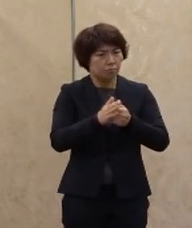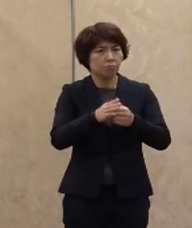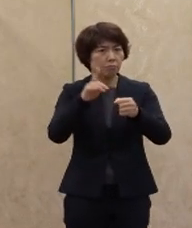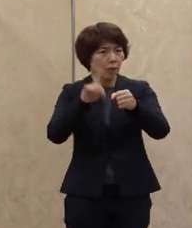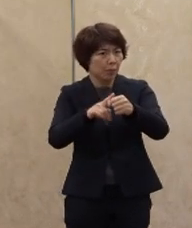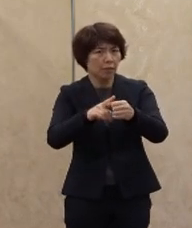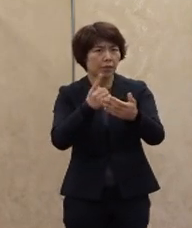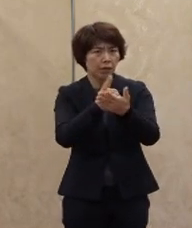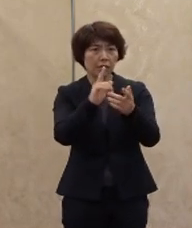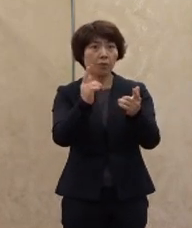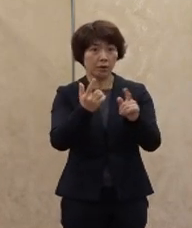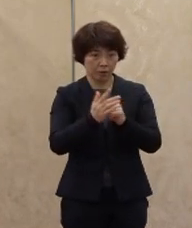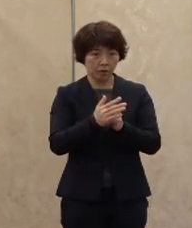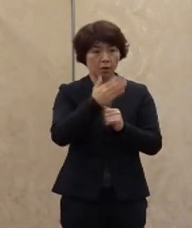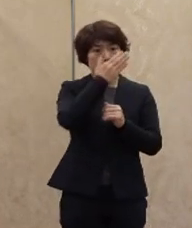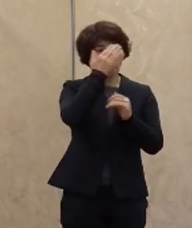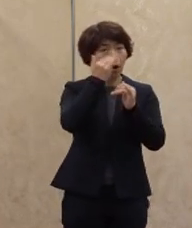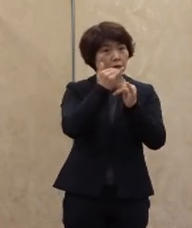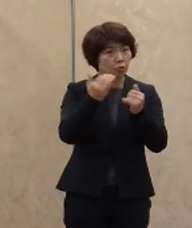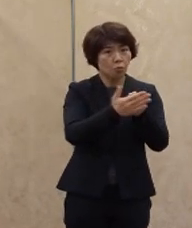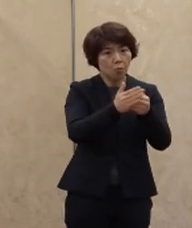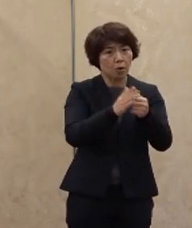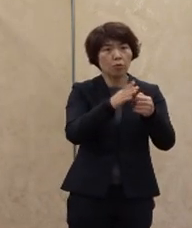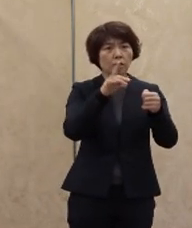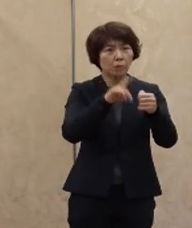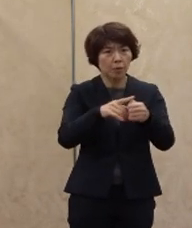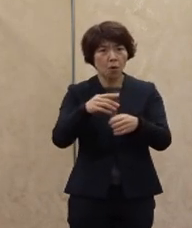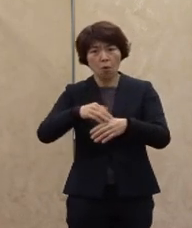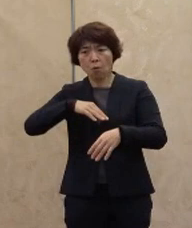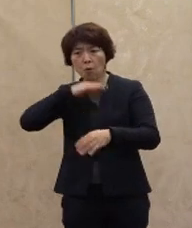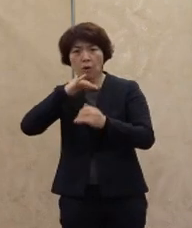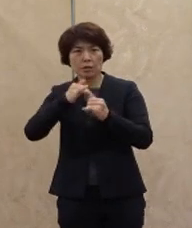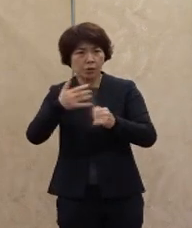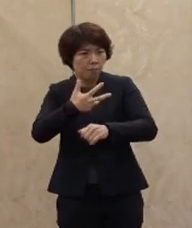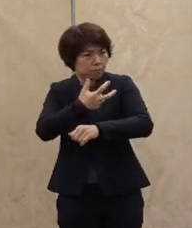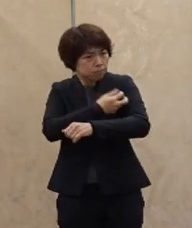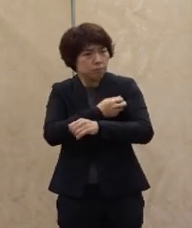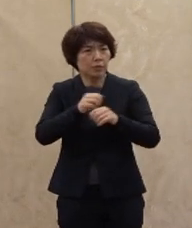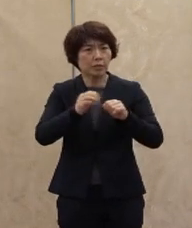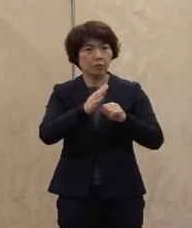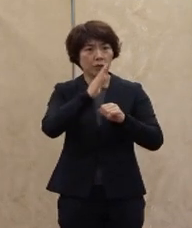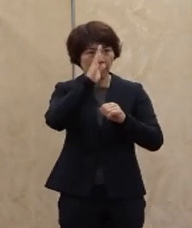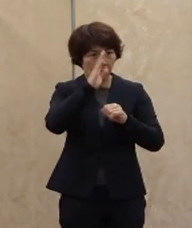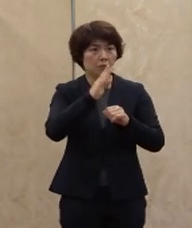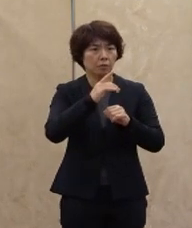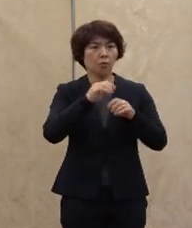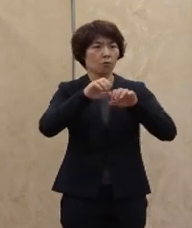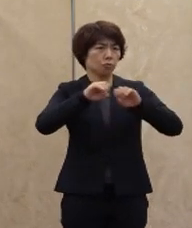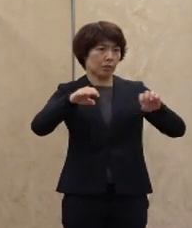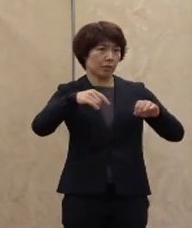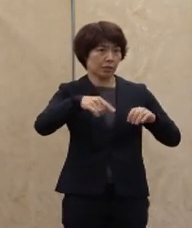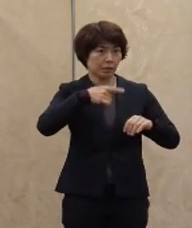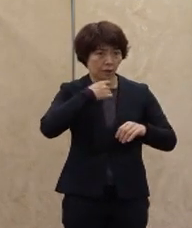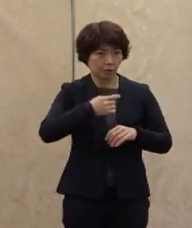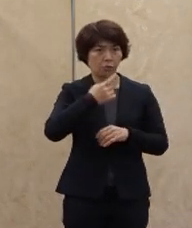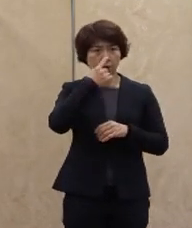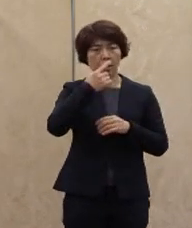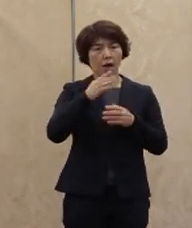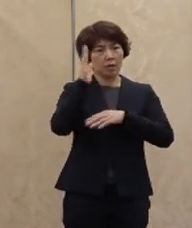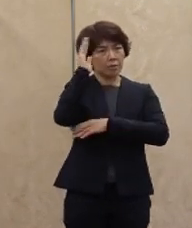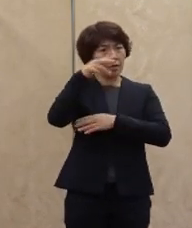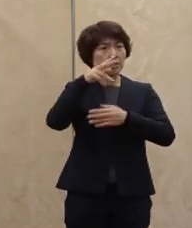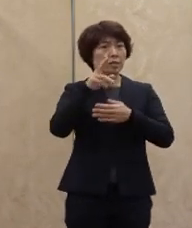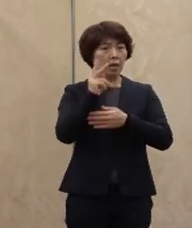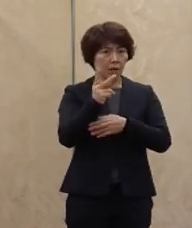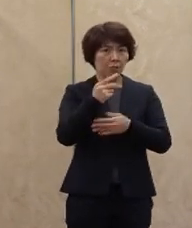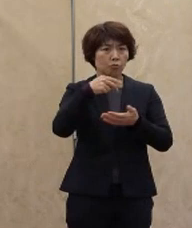人の生活を守るためにも高齢者の皆さんはワクチンを打ってくださいというのを訴えていこうというのが僕の政治家としての考え方です。ただ